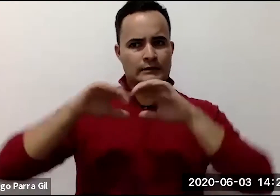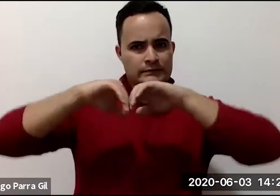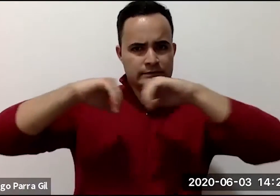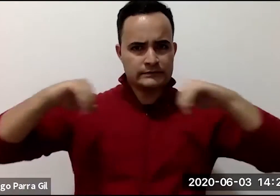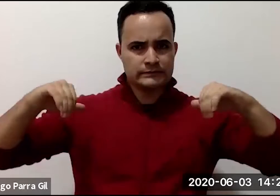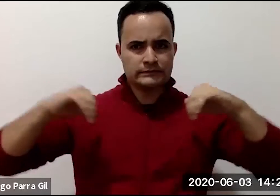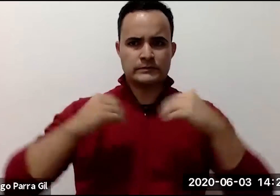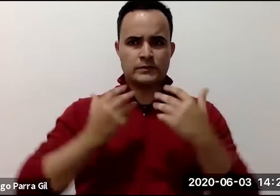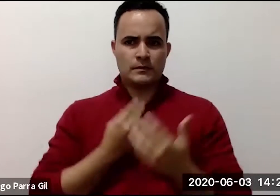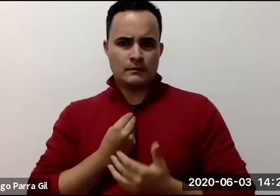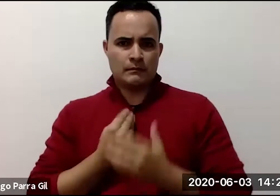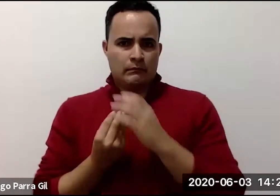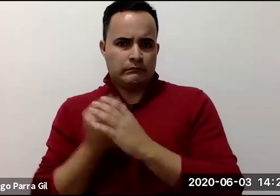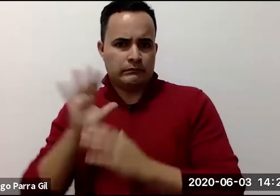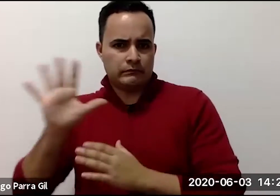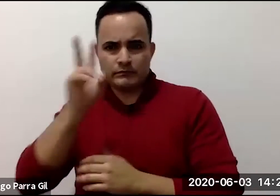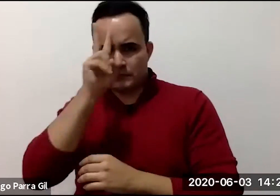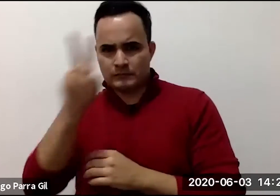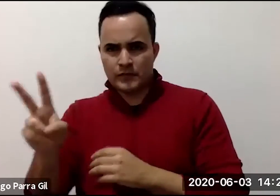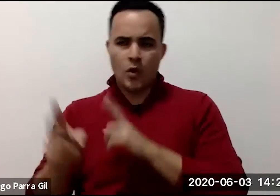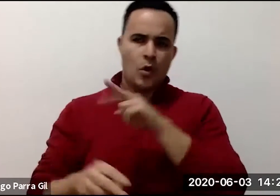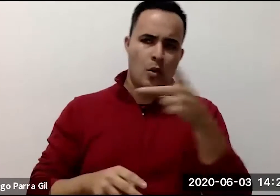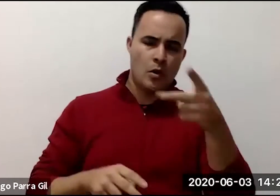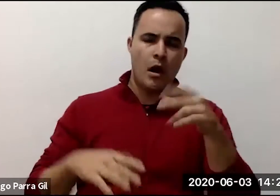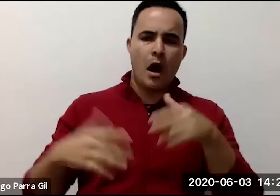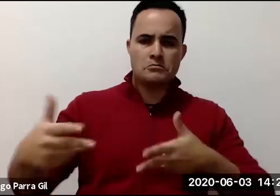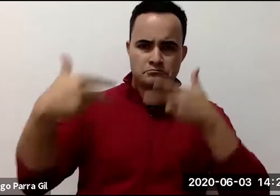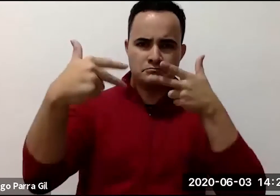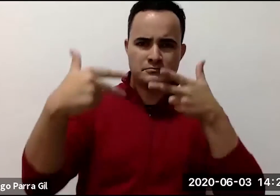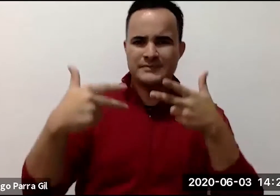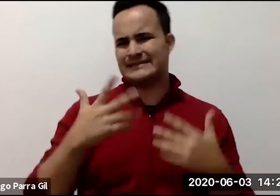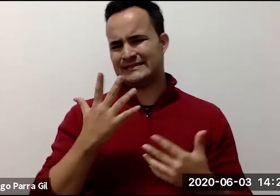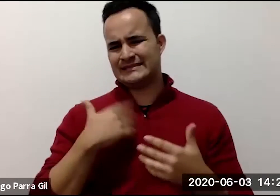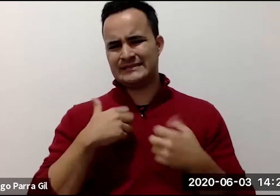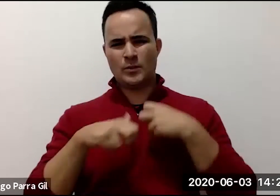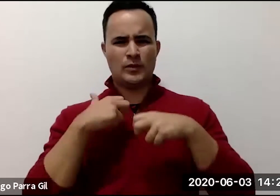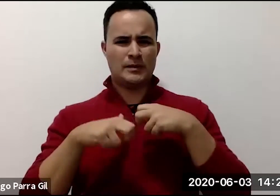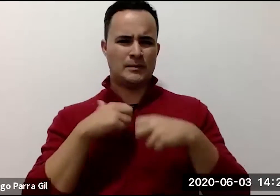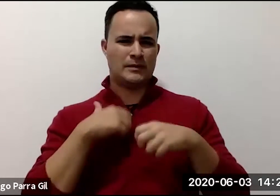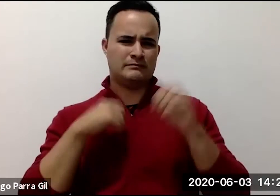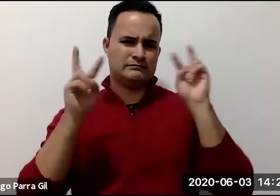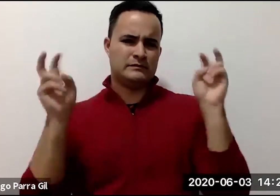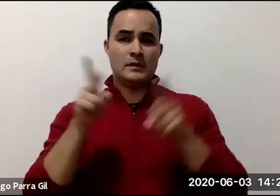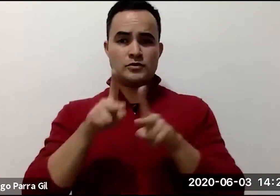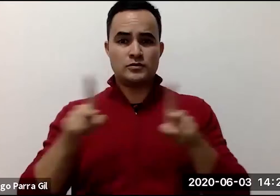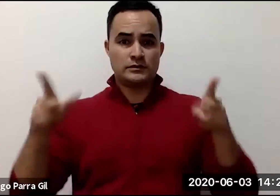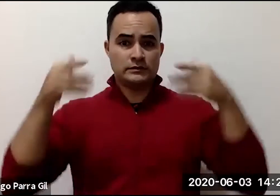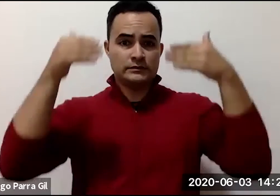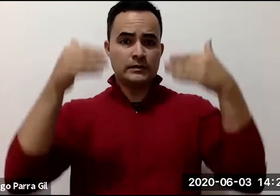Entonces me parece también muy problemático, ¿no? De que a las personas con discapacidad se nos siga